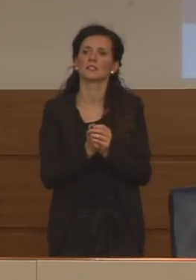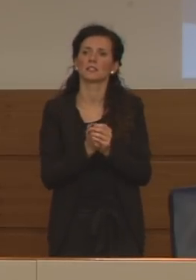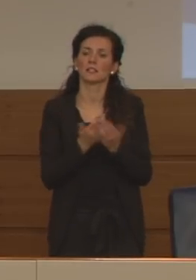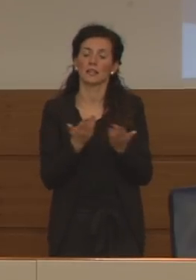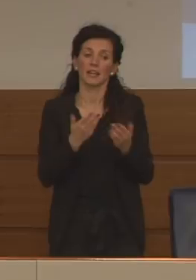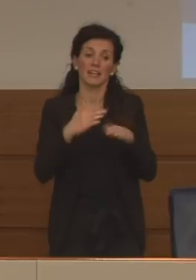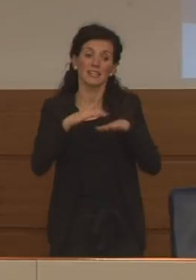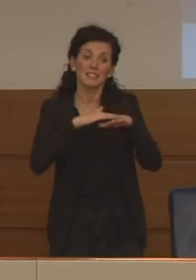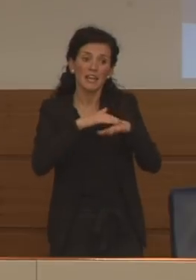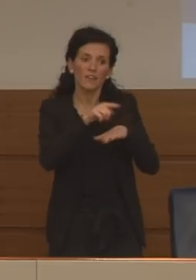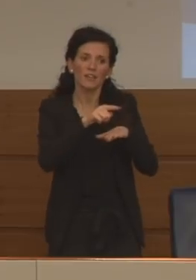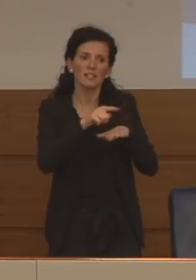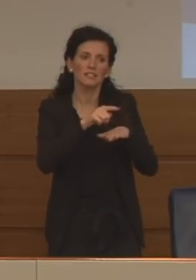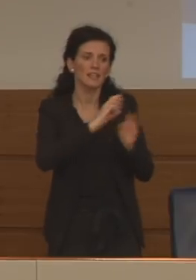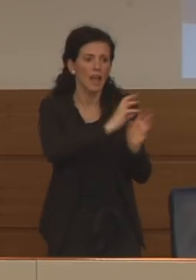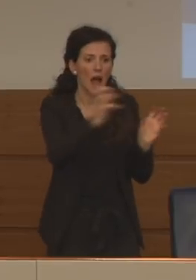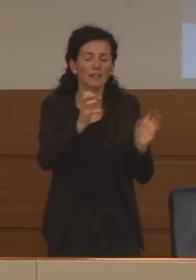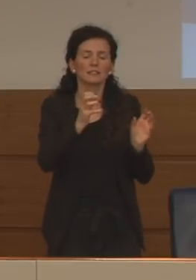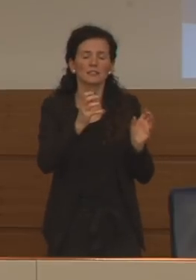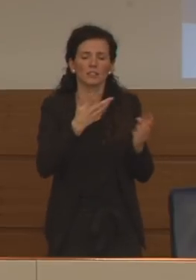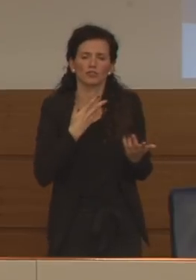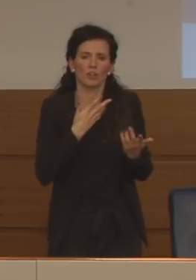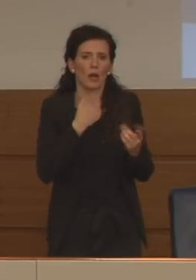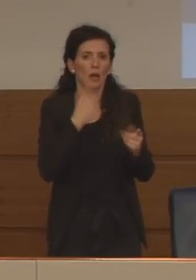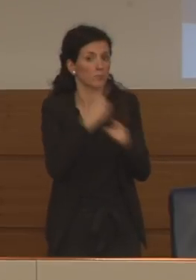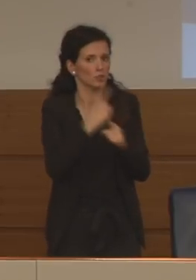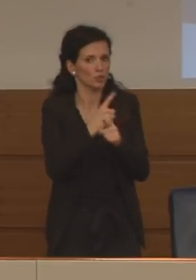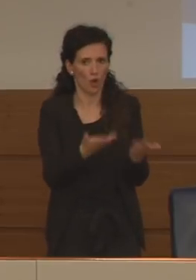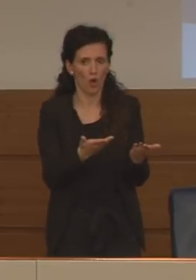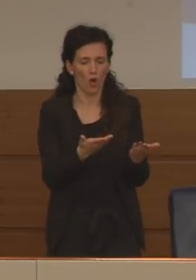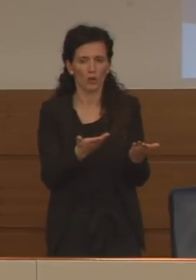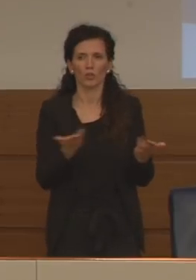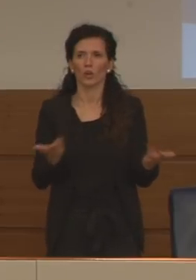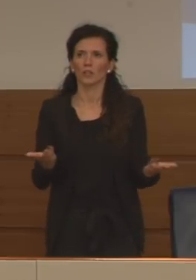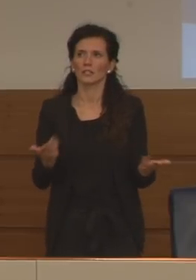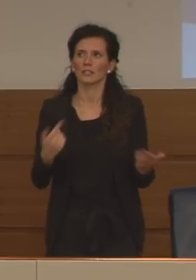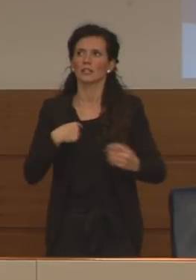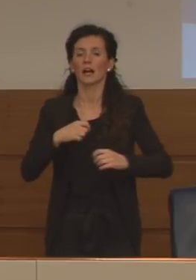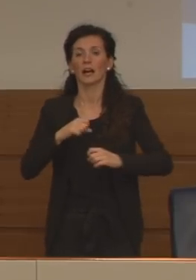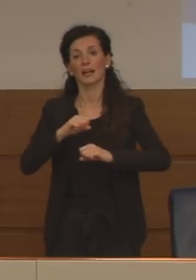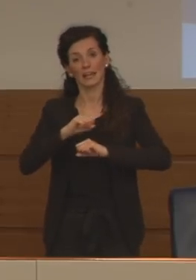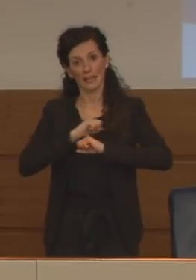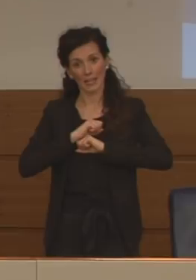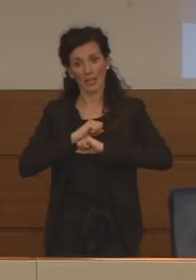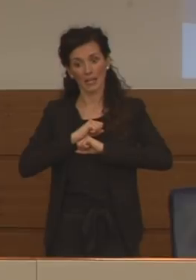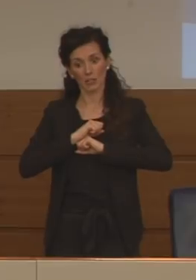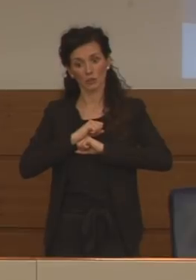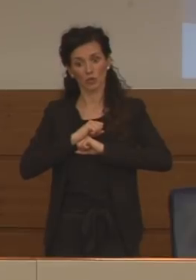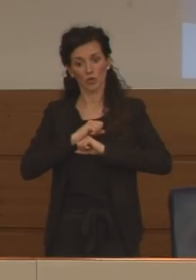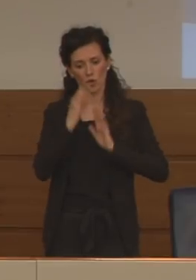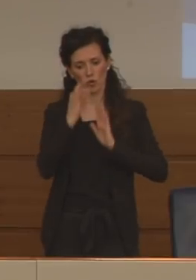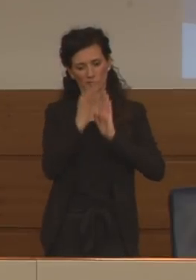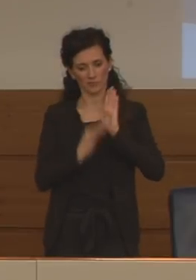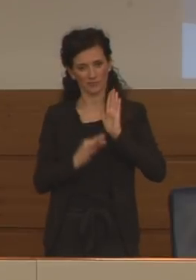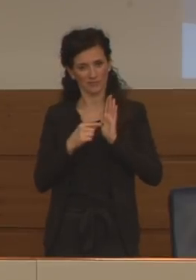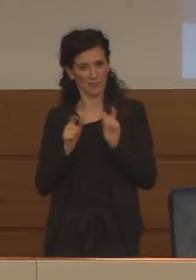essere garantite quindi credo che si siano adottate le misure